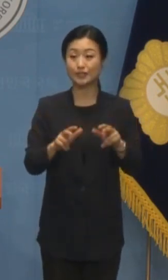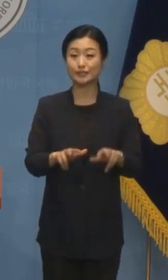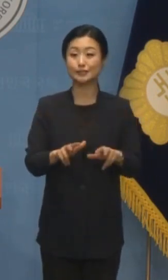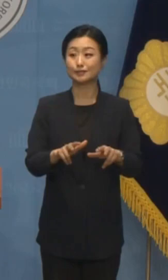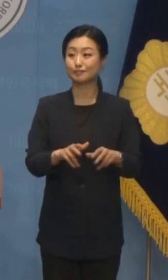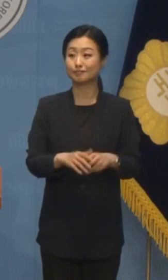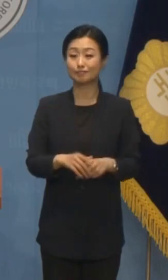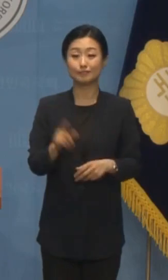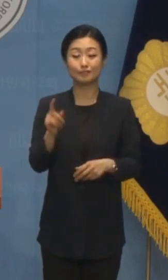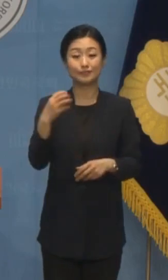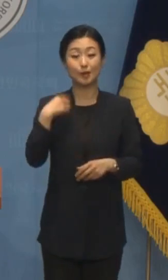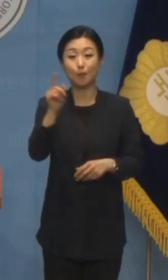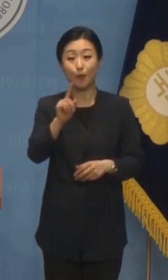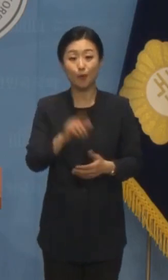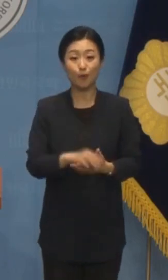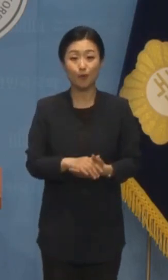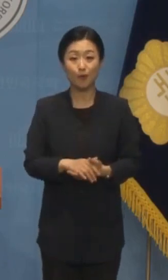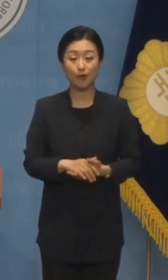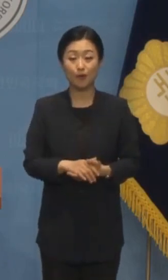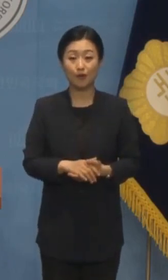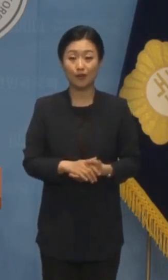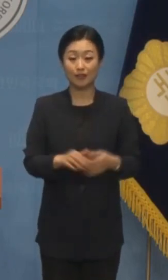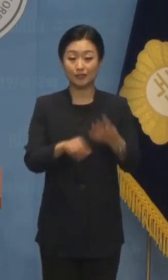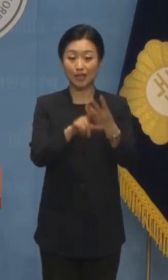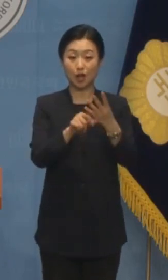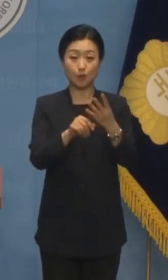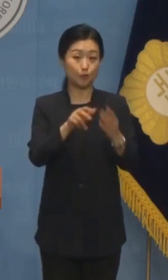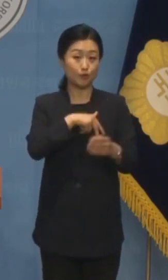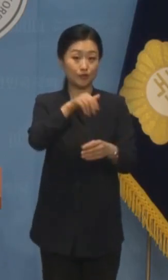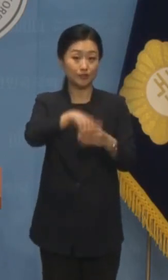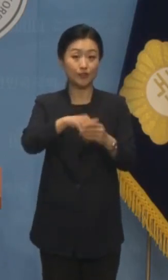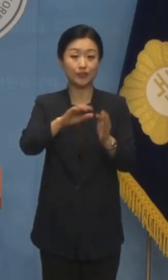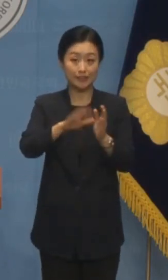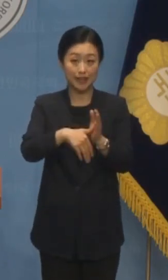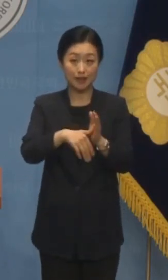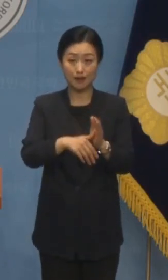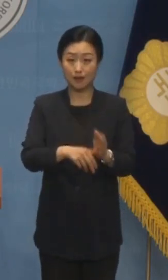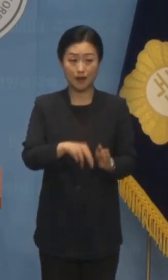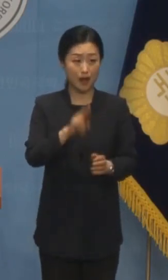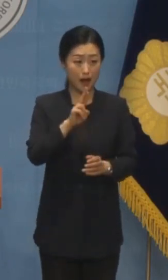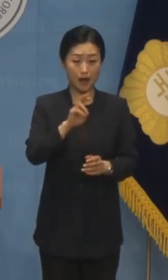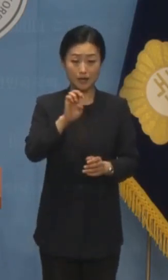뭔가 좀 달라졌습니까? 오히려 지난 4월 총선 시기까지도